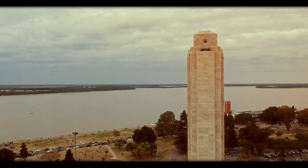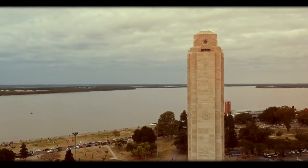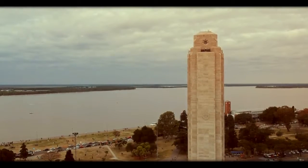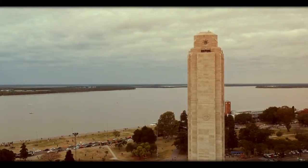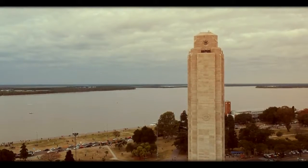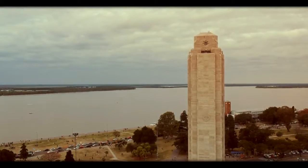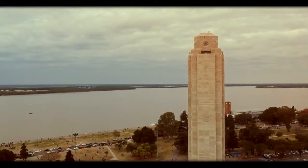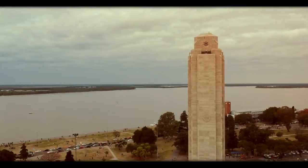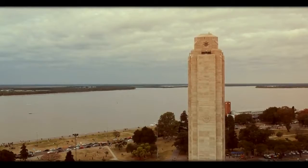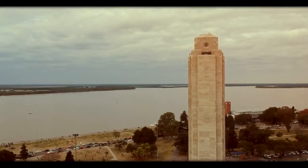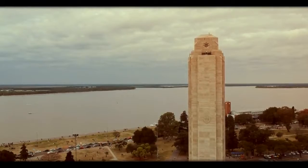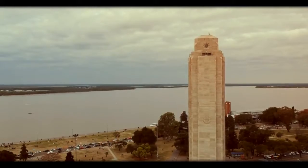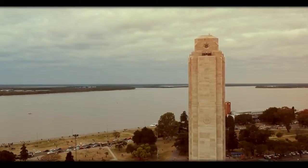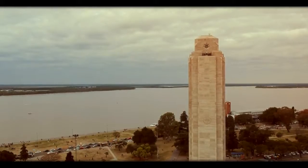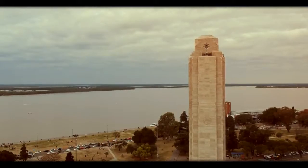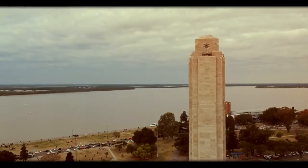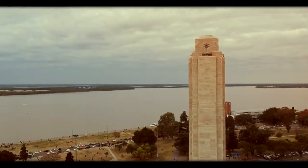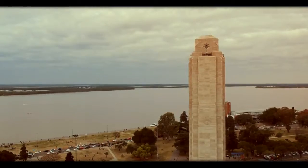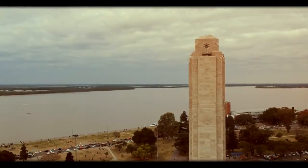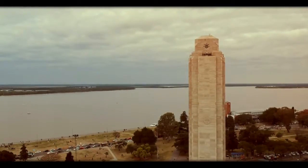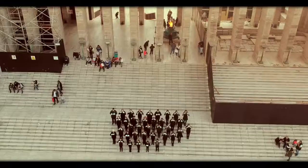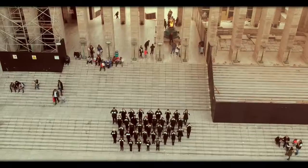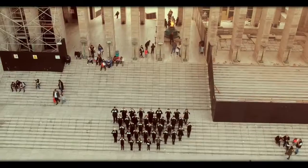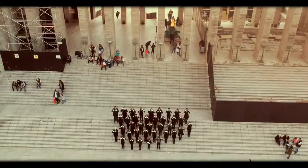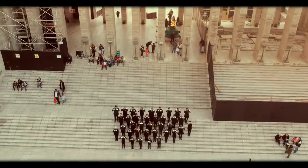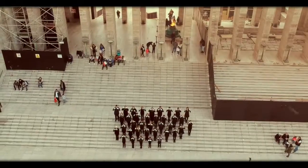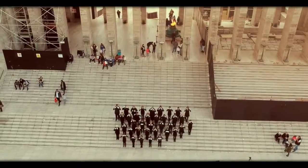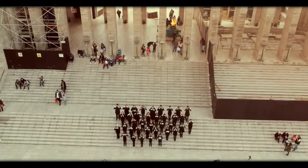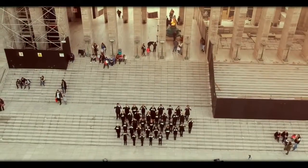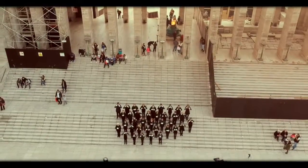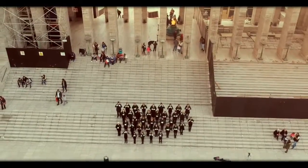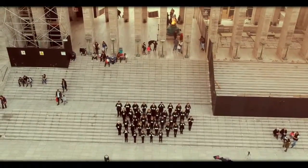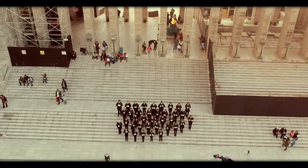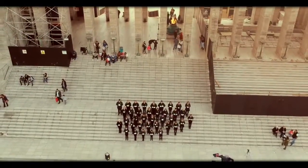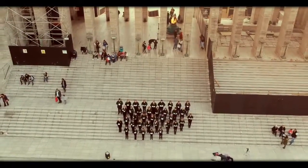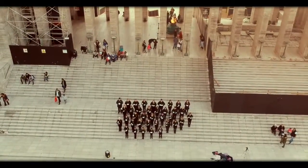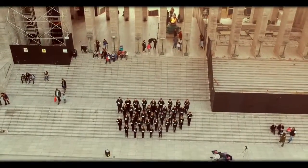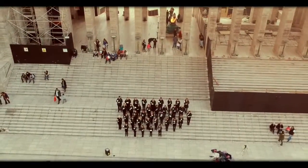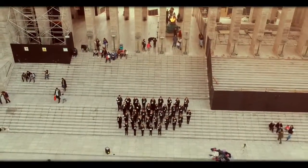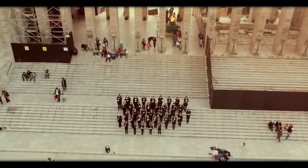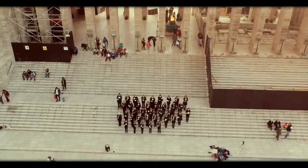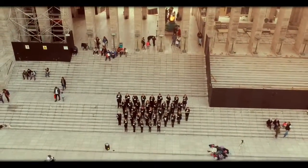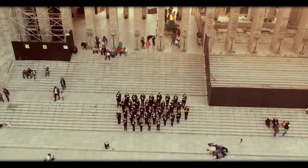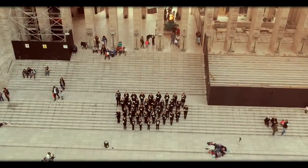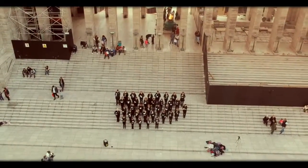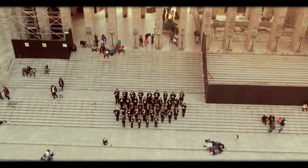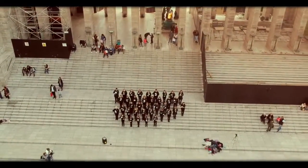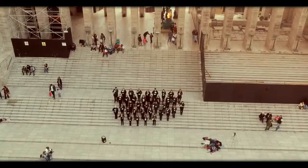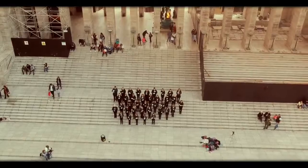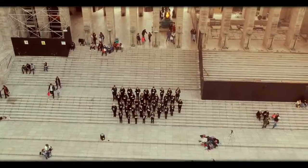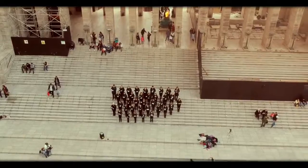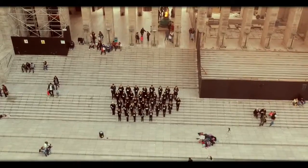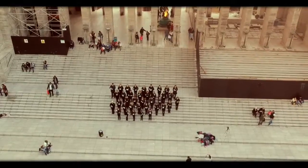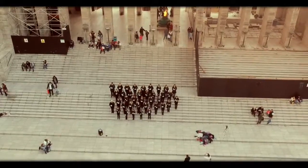Sube, sube, sube bandera del amor